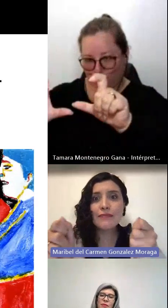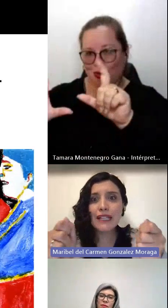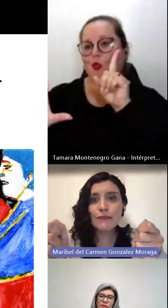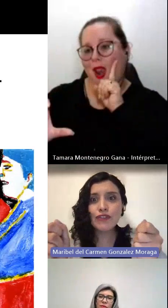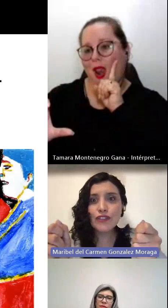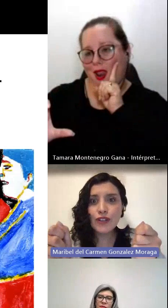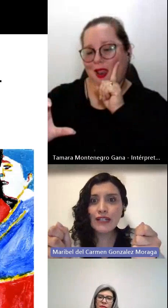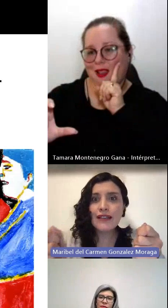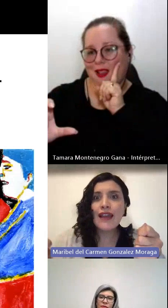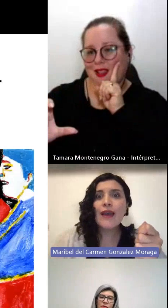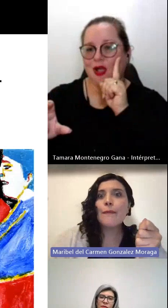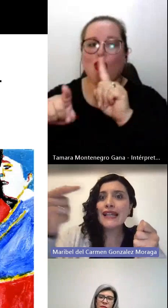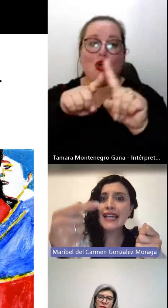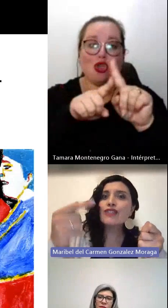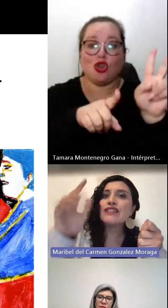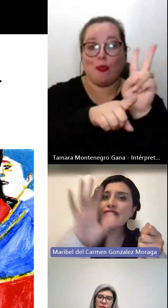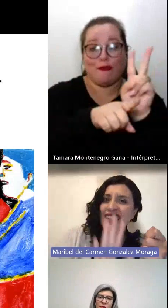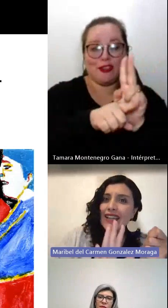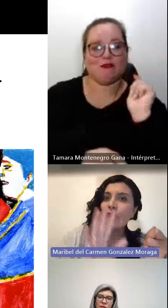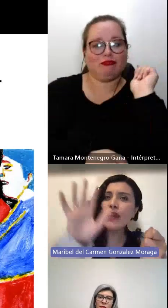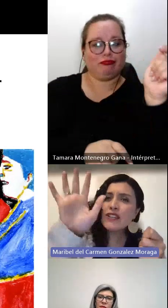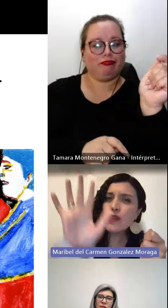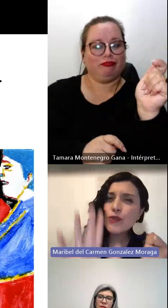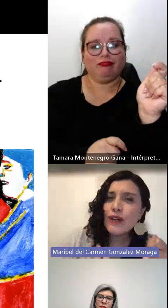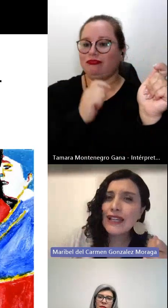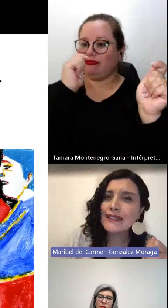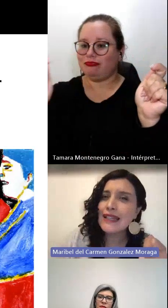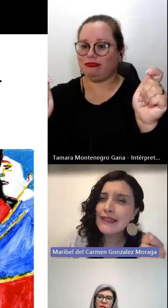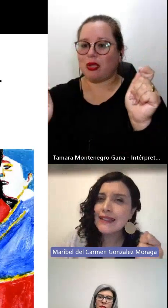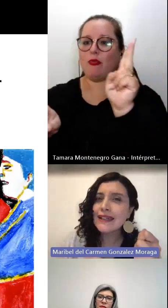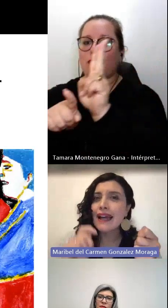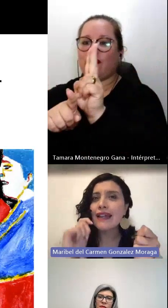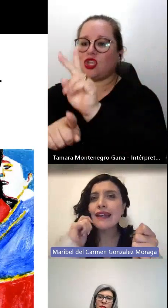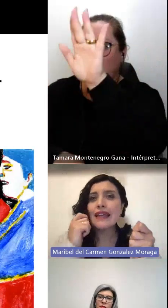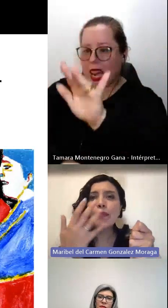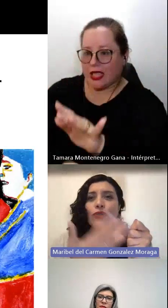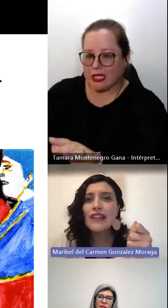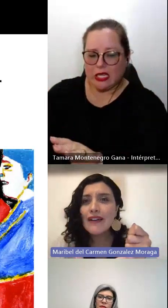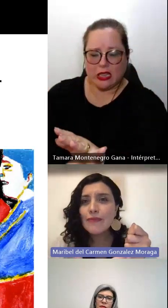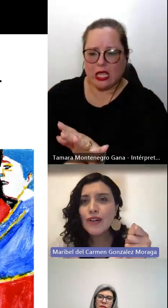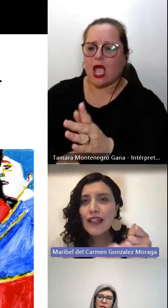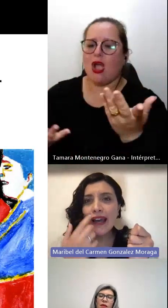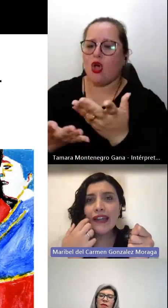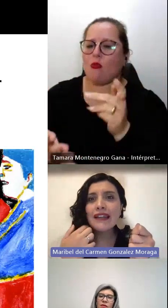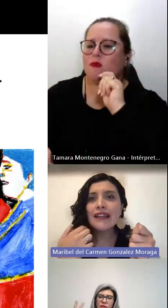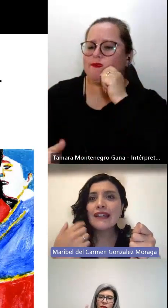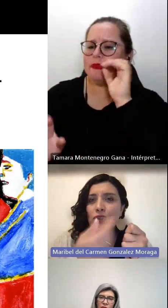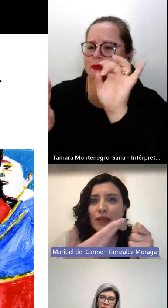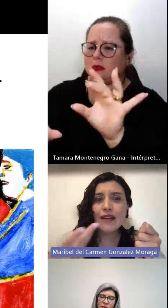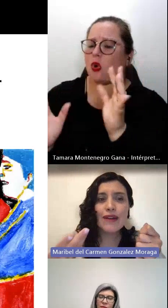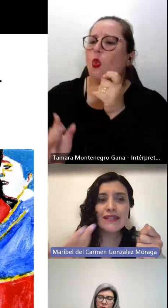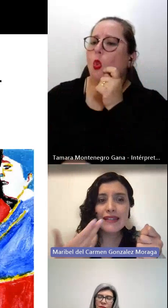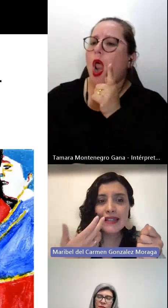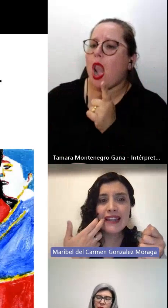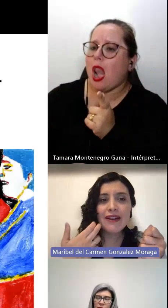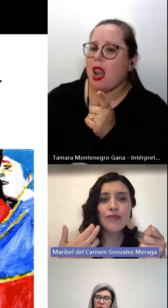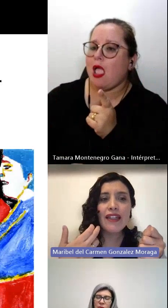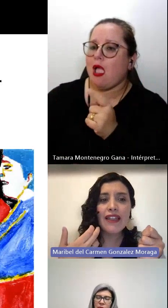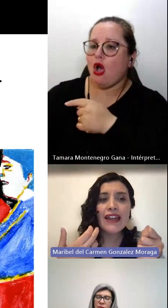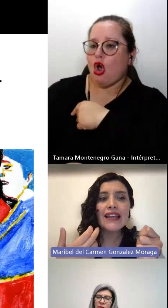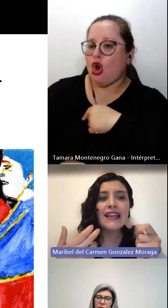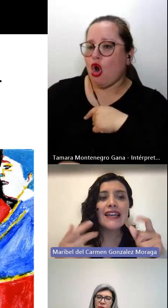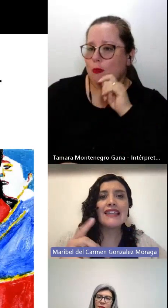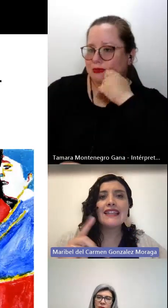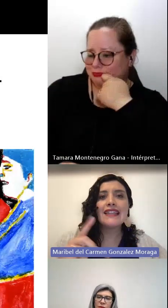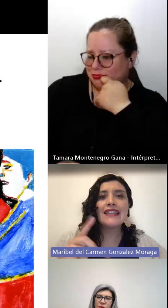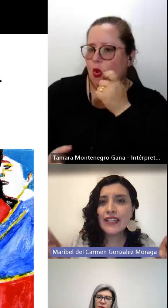los demás profesores para que ellos se fijen cuáles son sus características, qué apodo le vamos a dar, qué nombre en lengua de señas le vamos